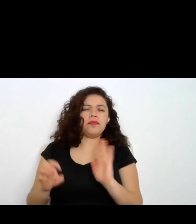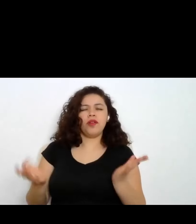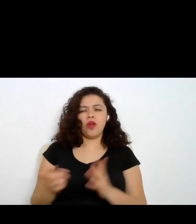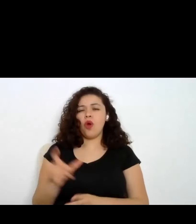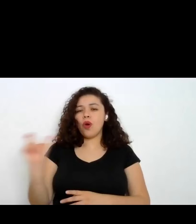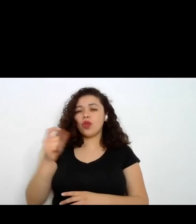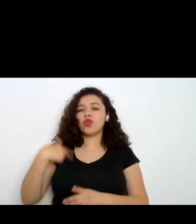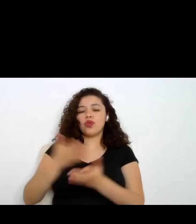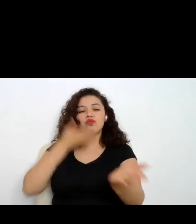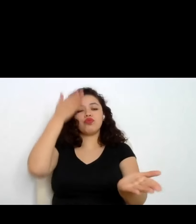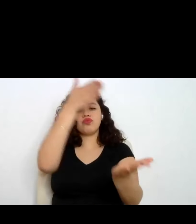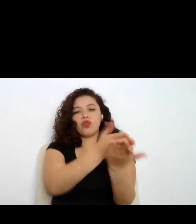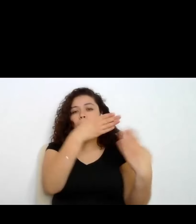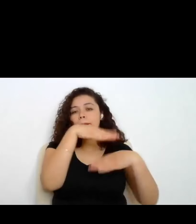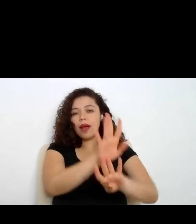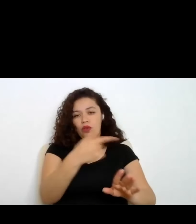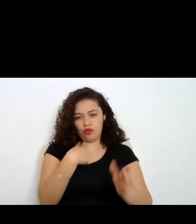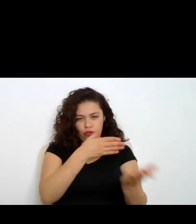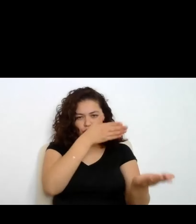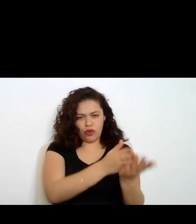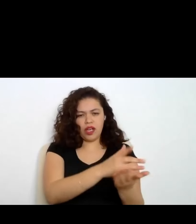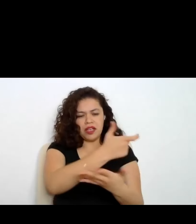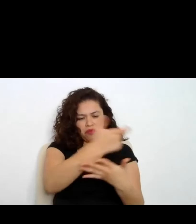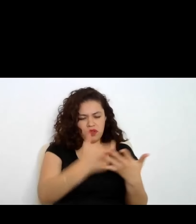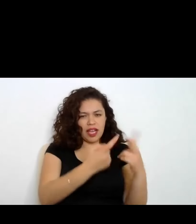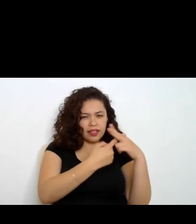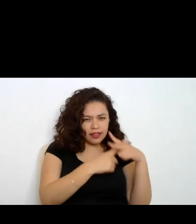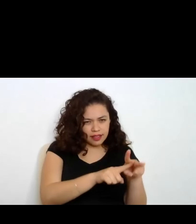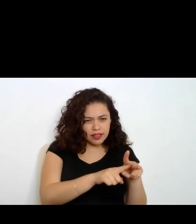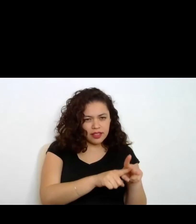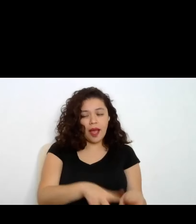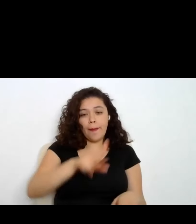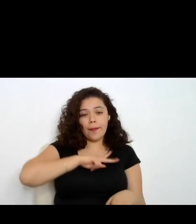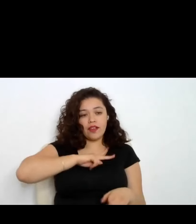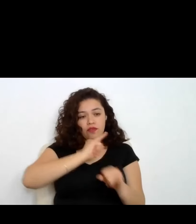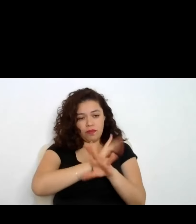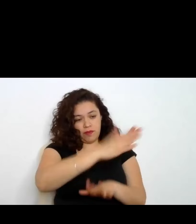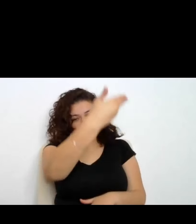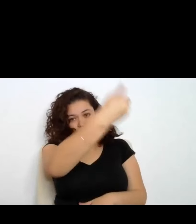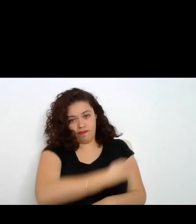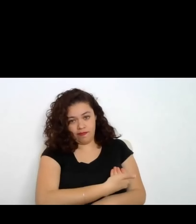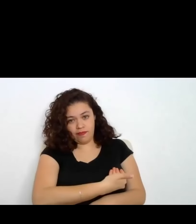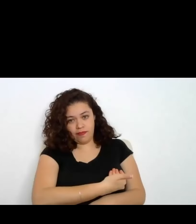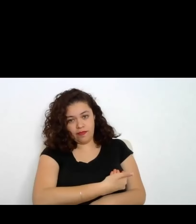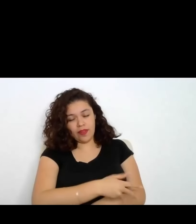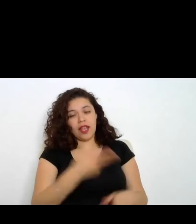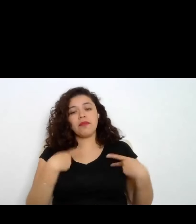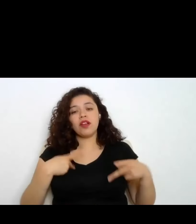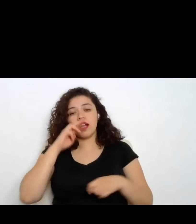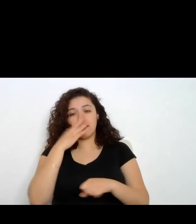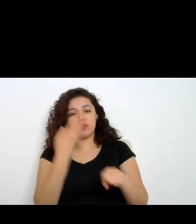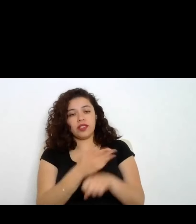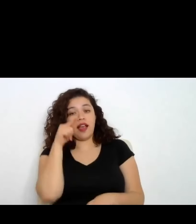al banco a abrir una cuenta y entonces me piden mis datos personales, el responsable es